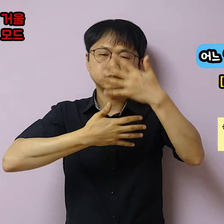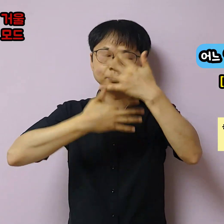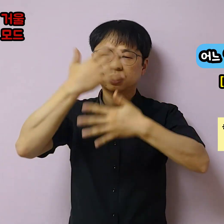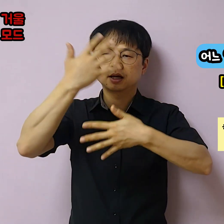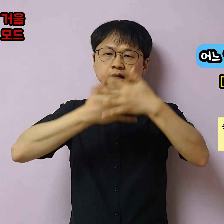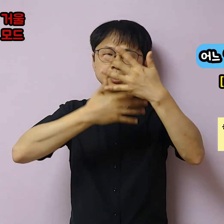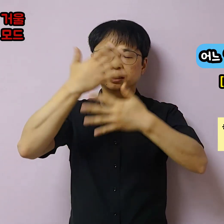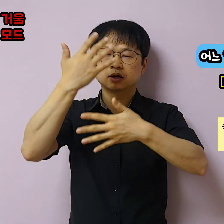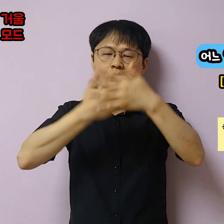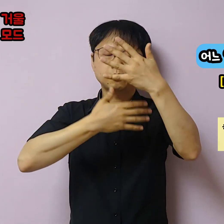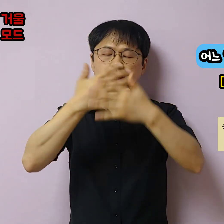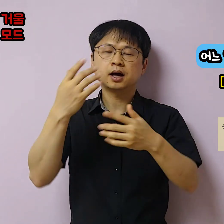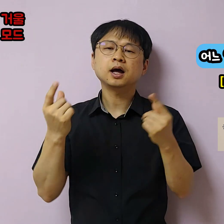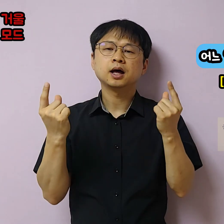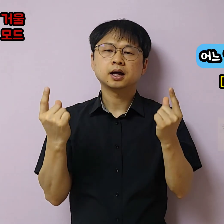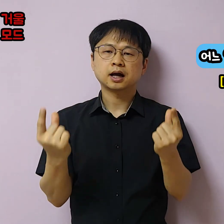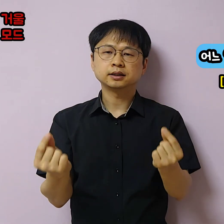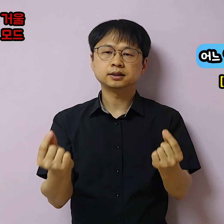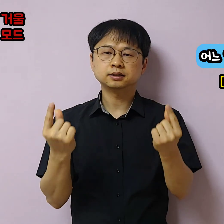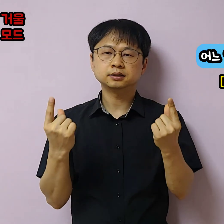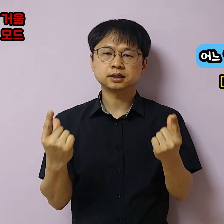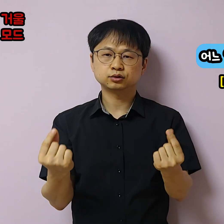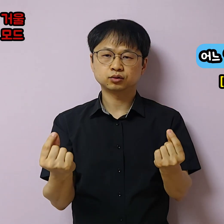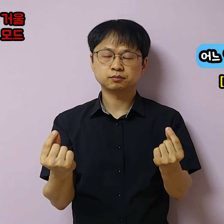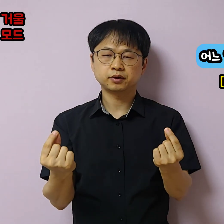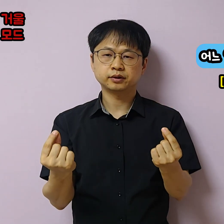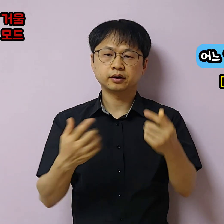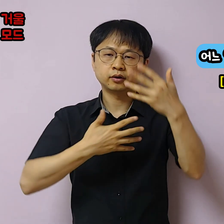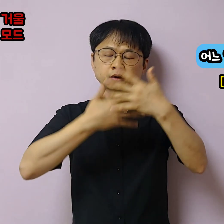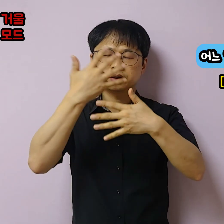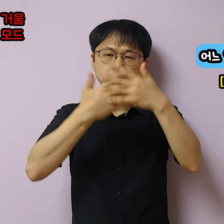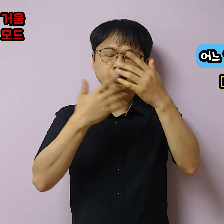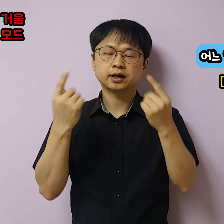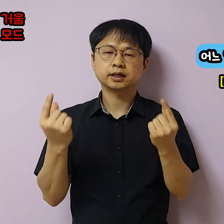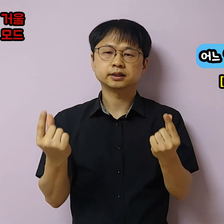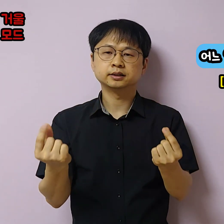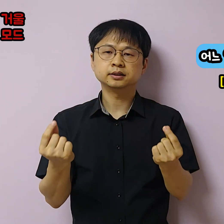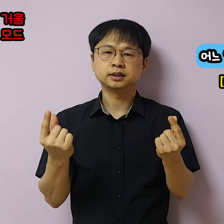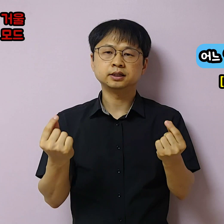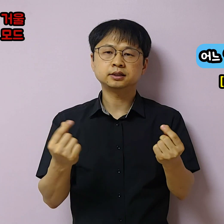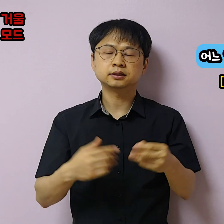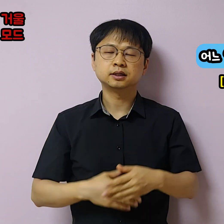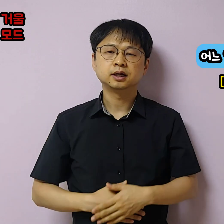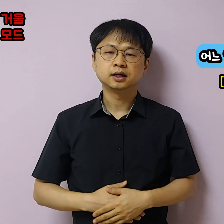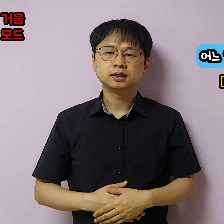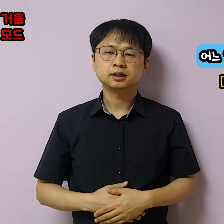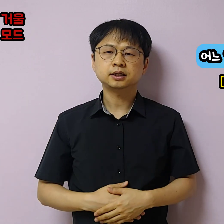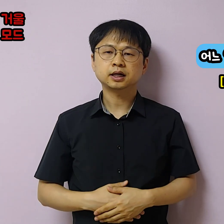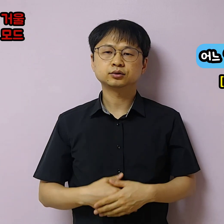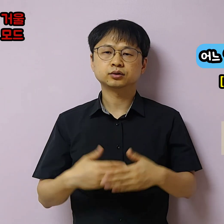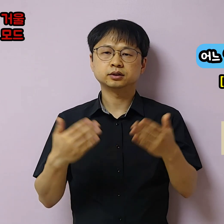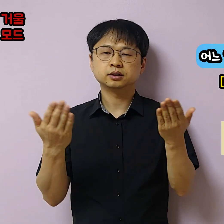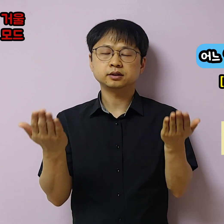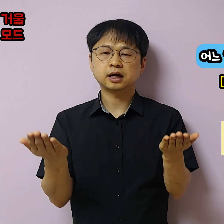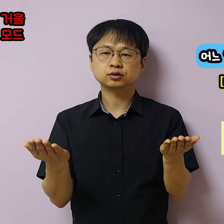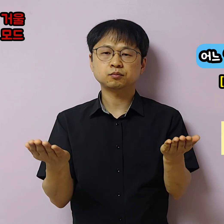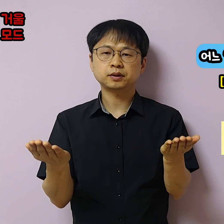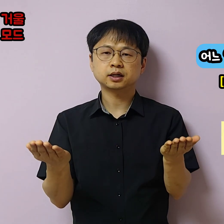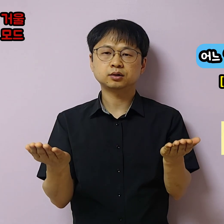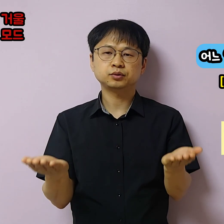됩니다. 영화와 같은 이란 수어는 배웠네요. 영화와 같은 일들. 일이란 수어는 양손바닥을 위로